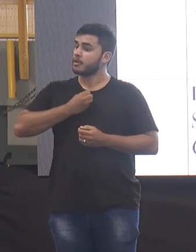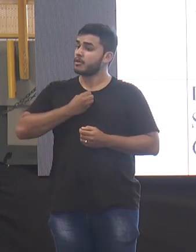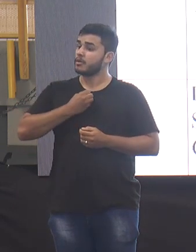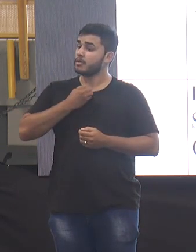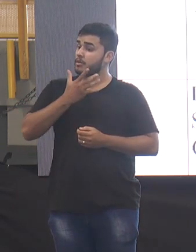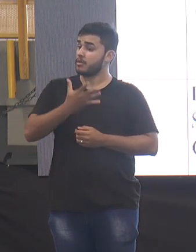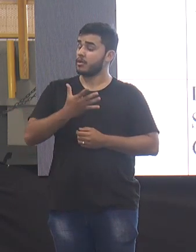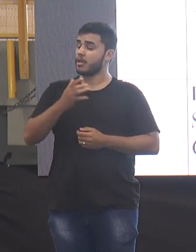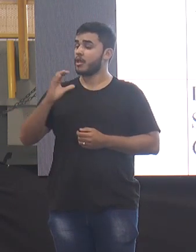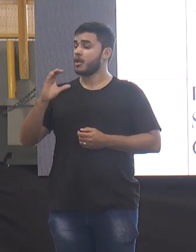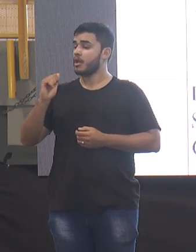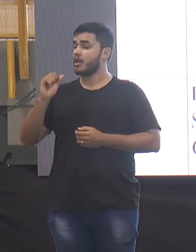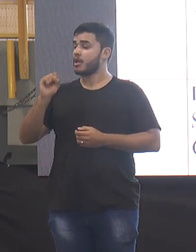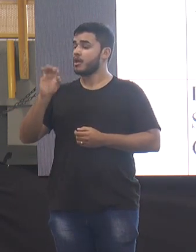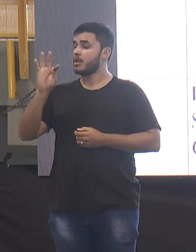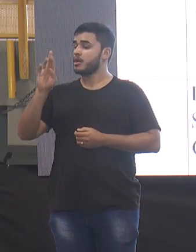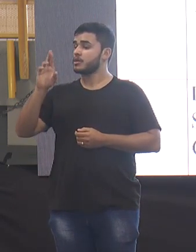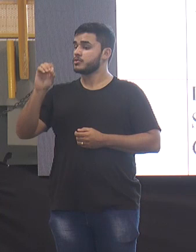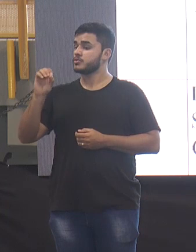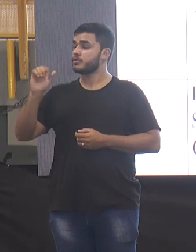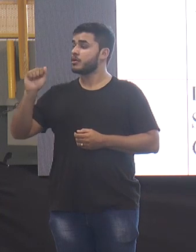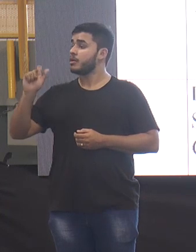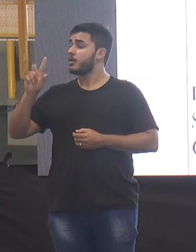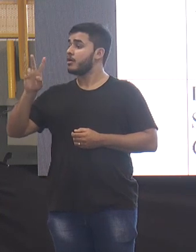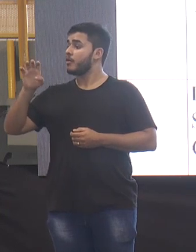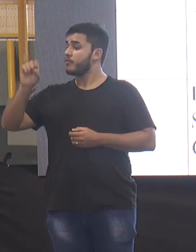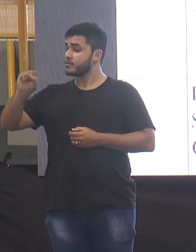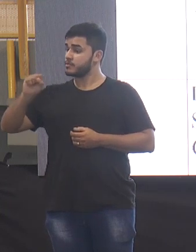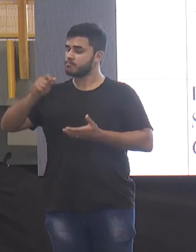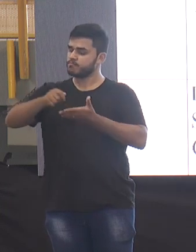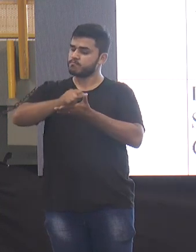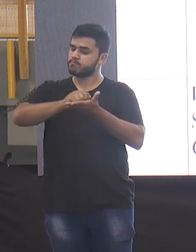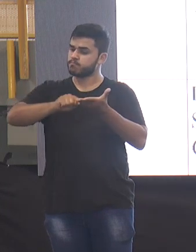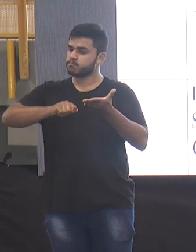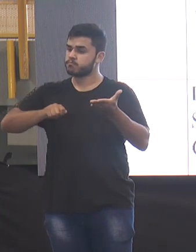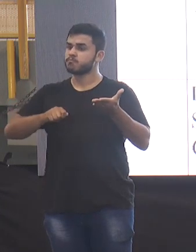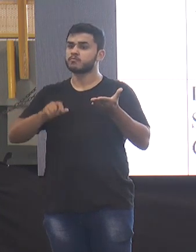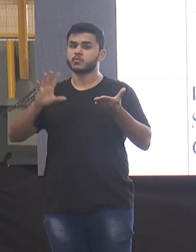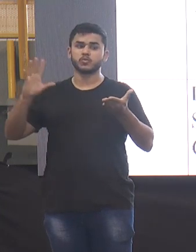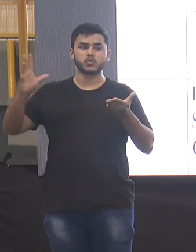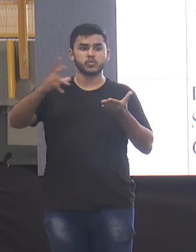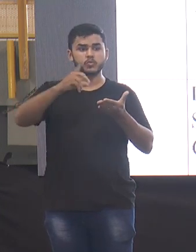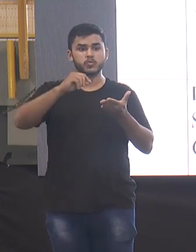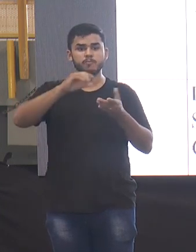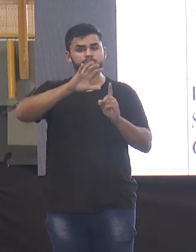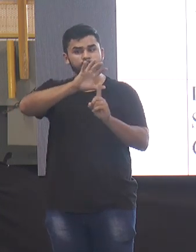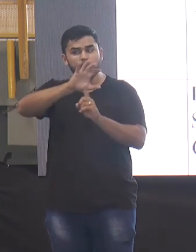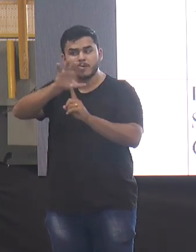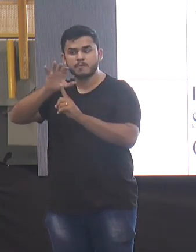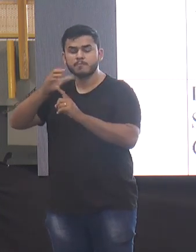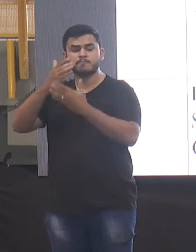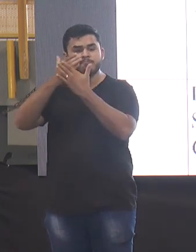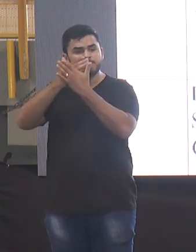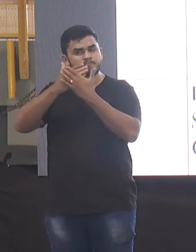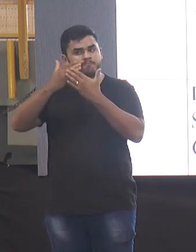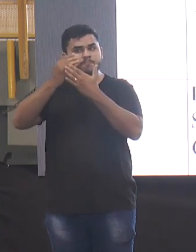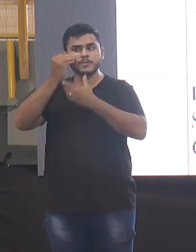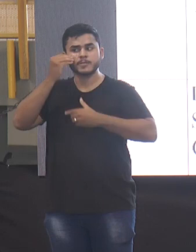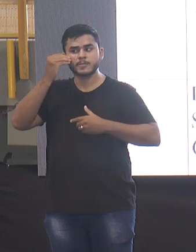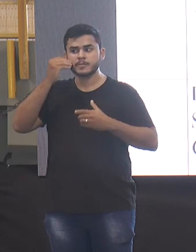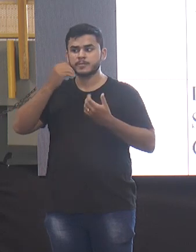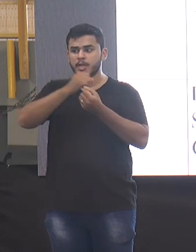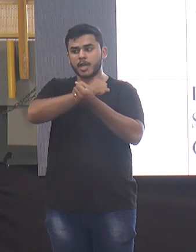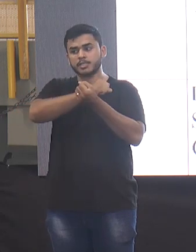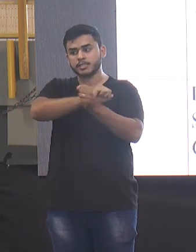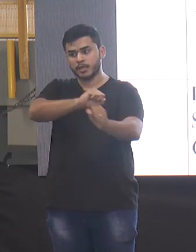um crime, com o intuito de convencer as pessoas a se engajarem na campanha abolicionista. Ele vai pedir o fim